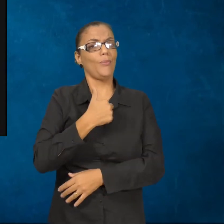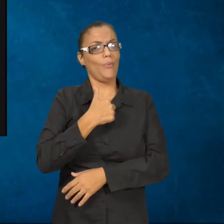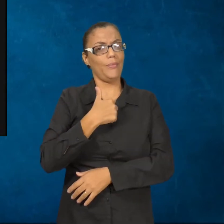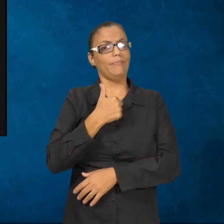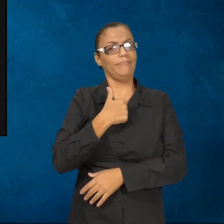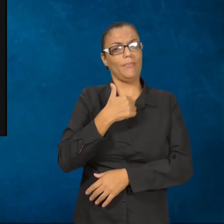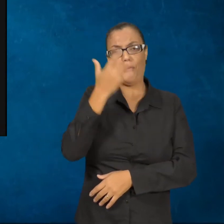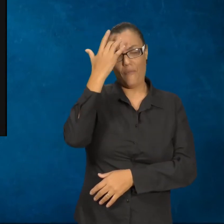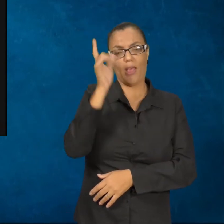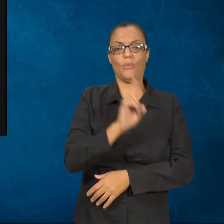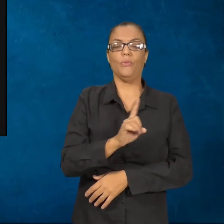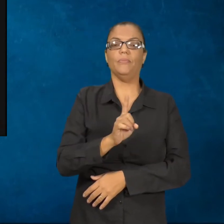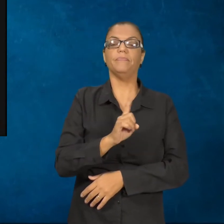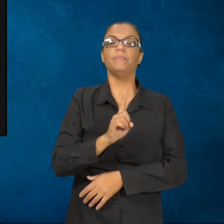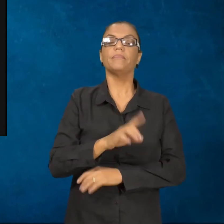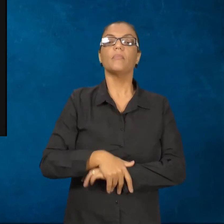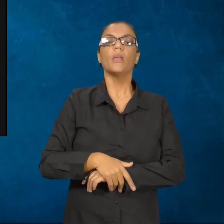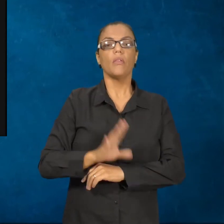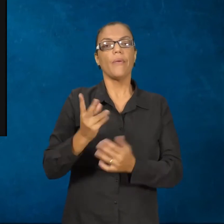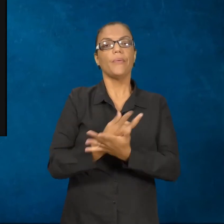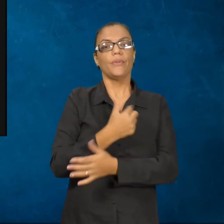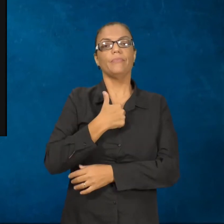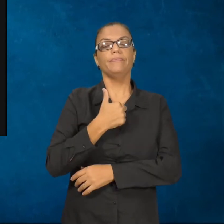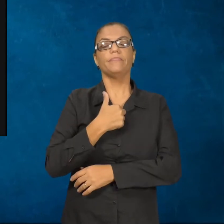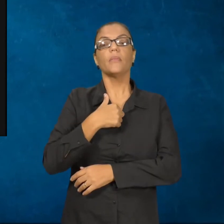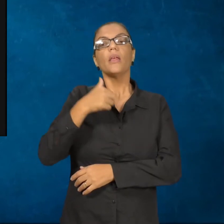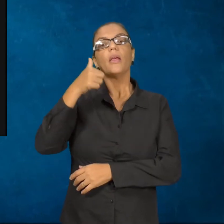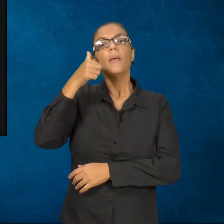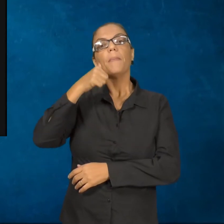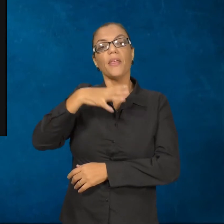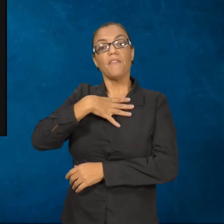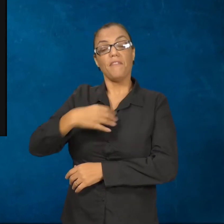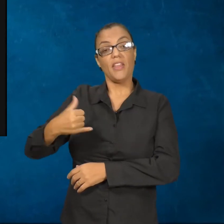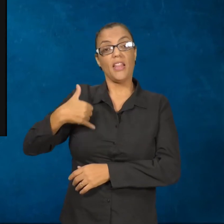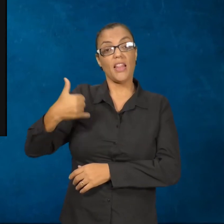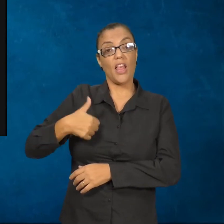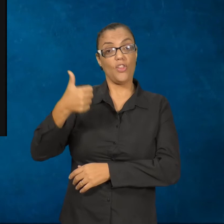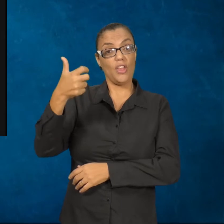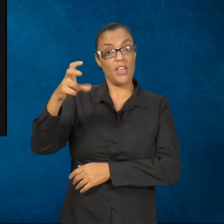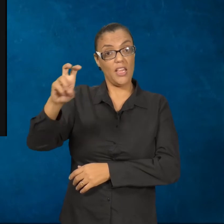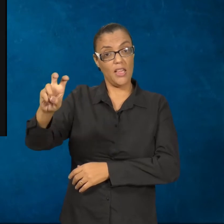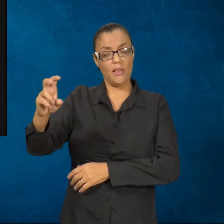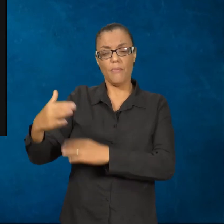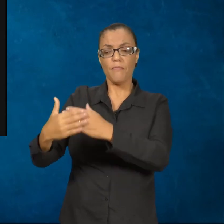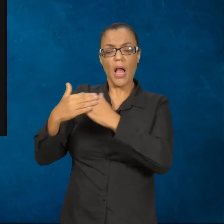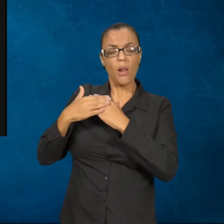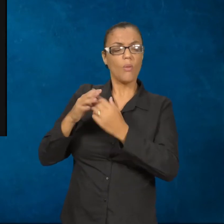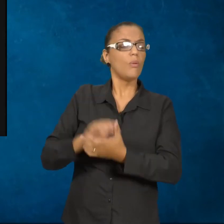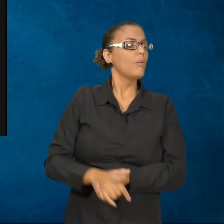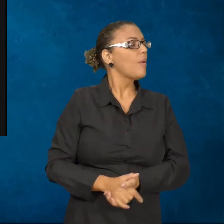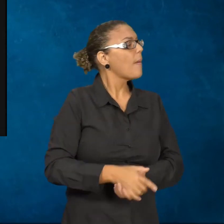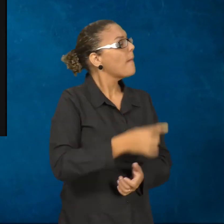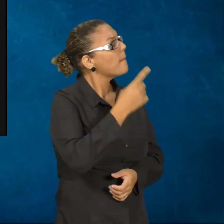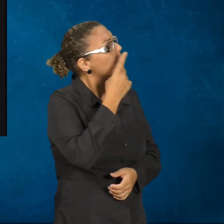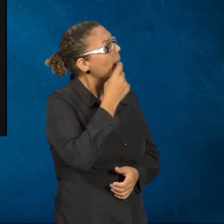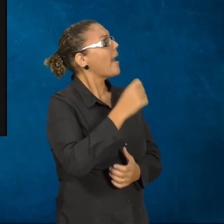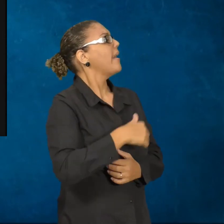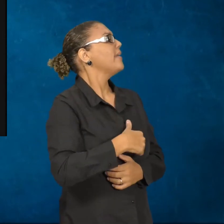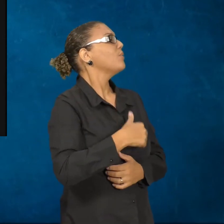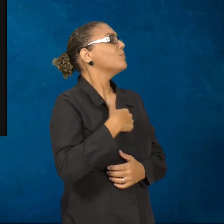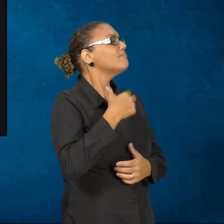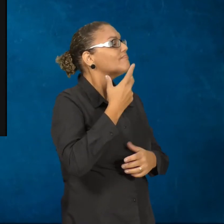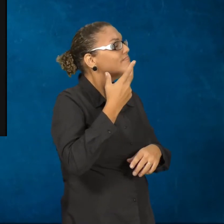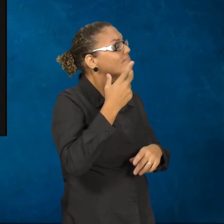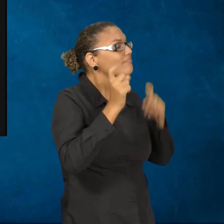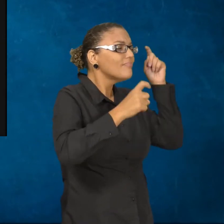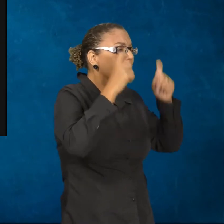chegou para mim. Pai, estou preocupado, com lágrimas nos olhos. Falei, o que foi, filho? Eu descobri que não é que eu não gosto